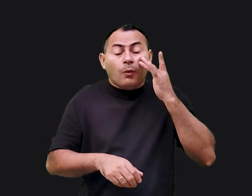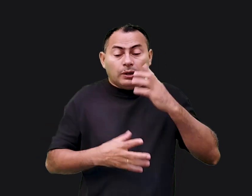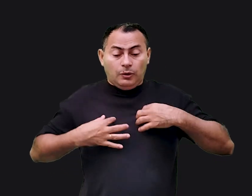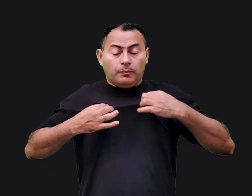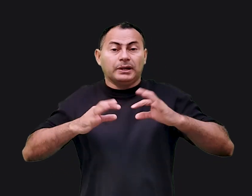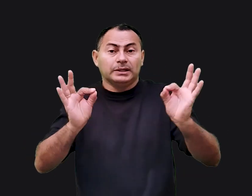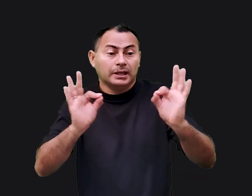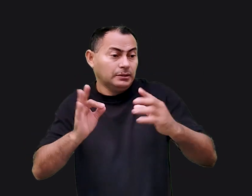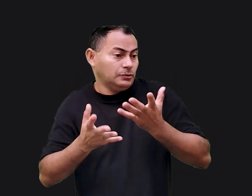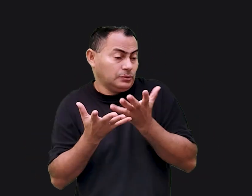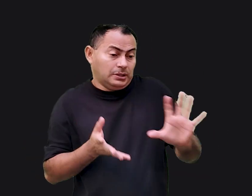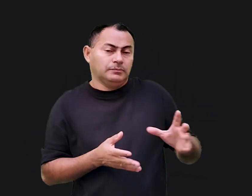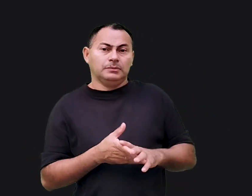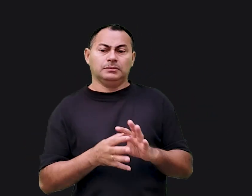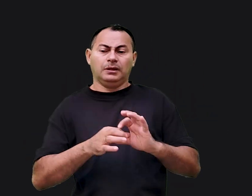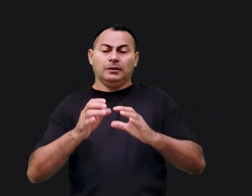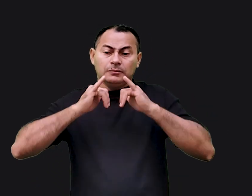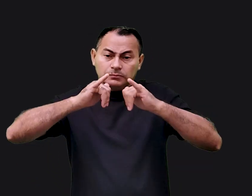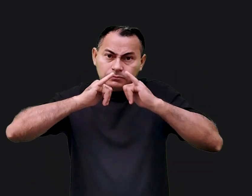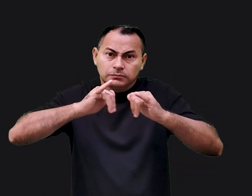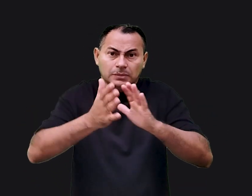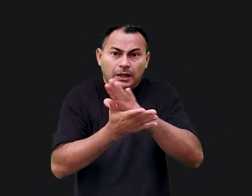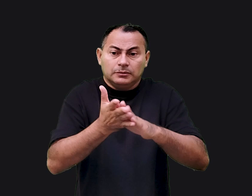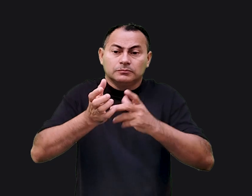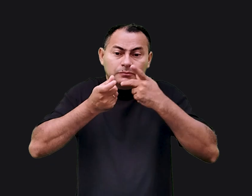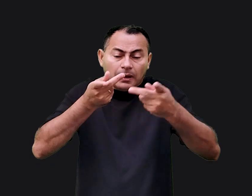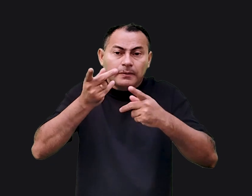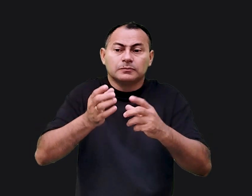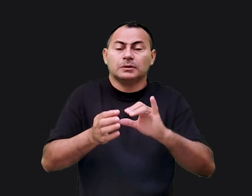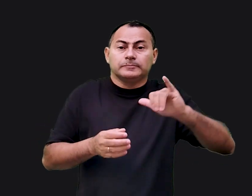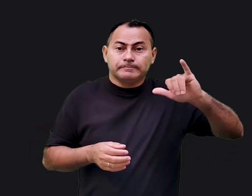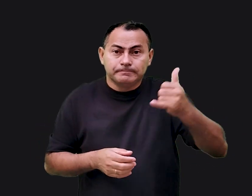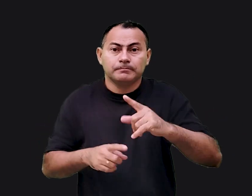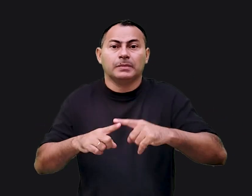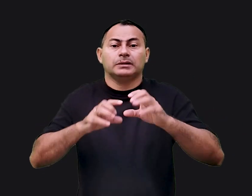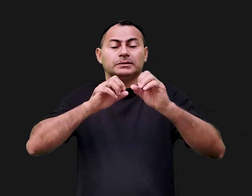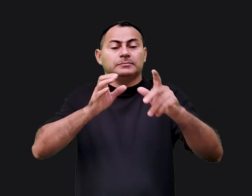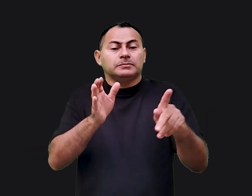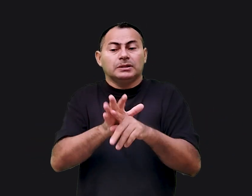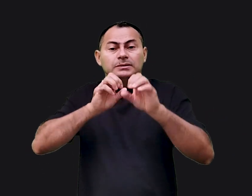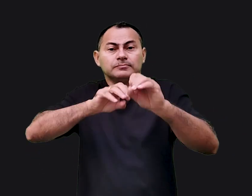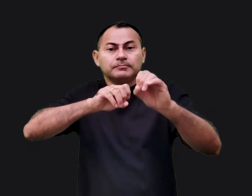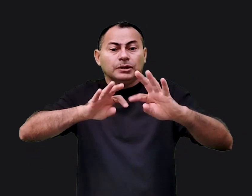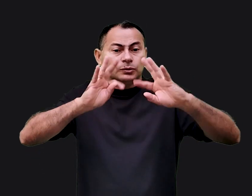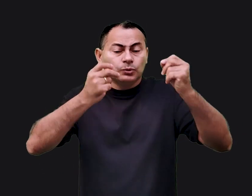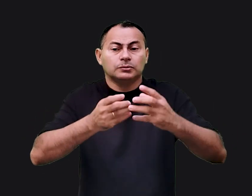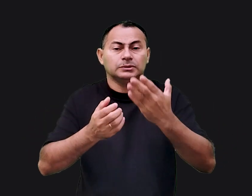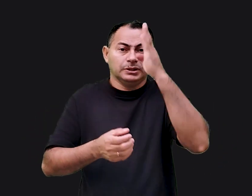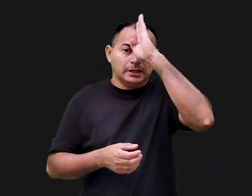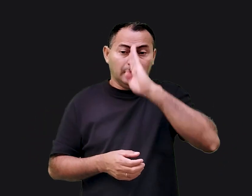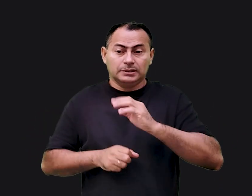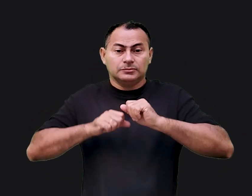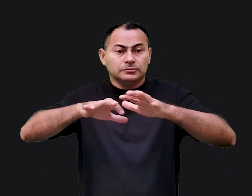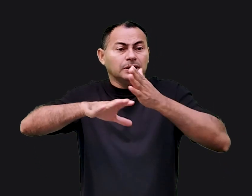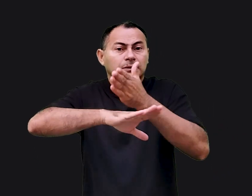ninguém não deixei de pregar-lhe nada que fosse proveitoso mas ensinei lhes tudo publicamente e de casa em